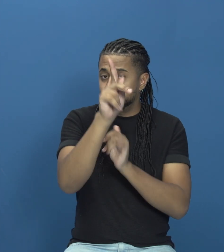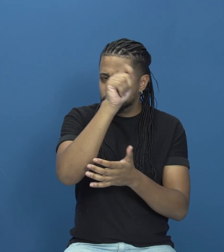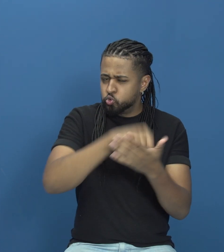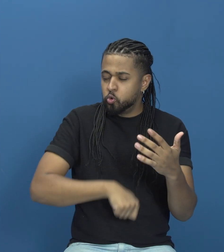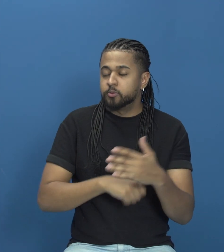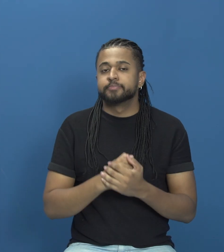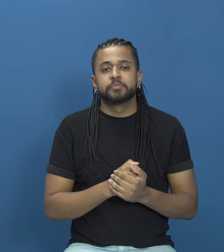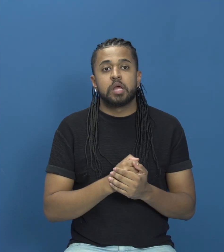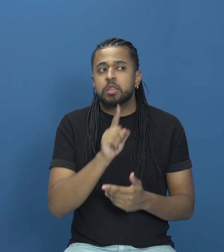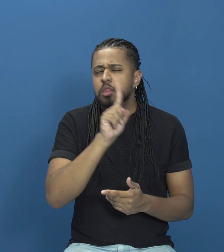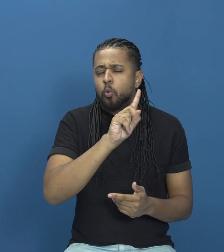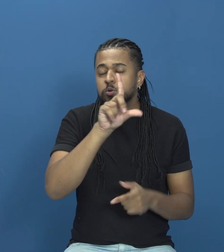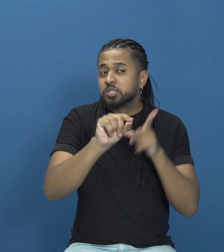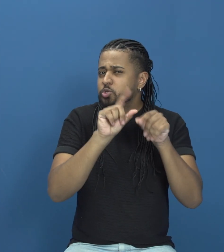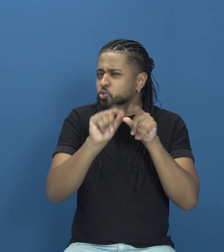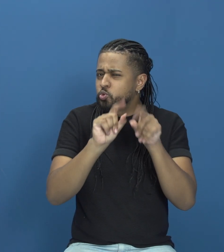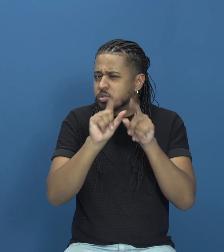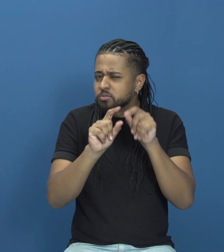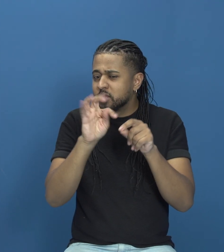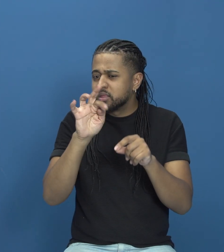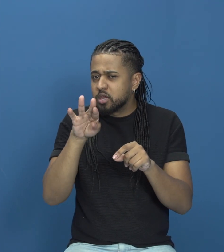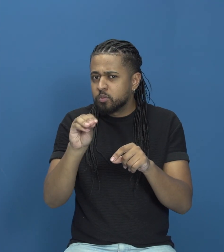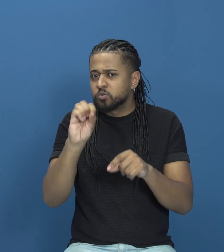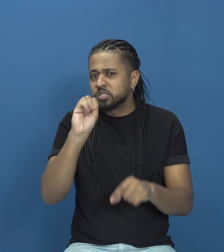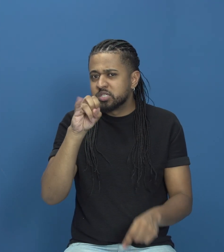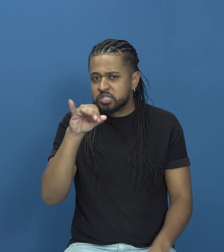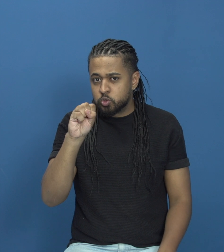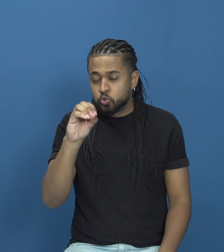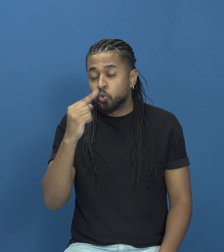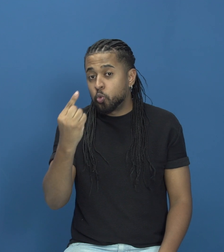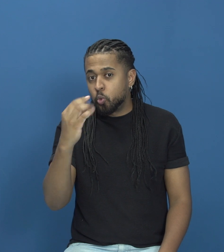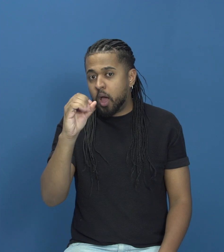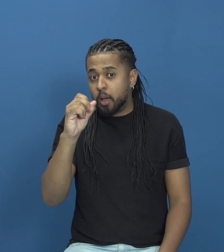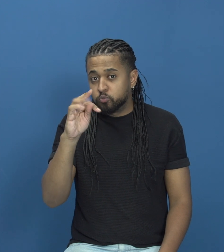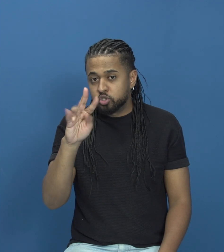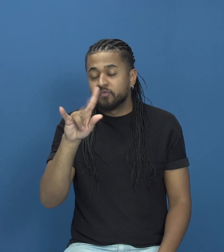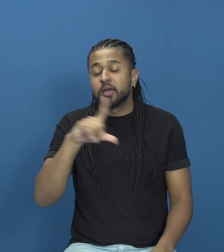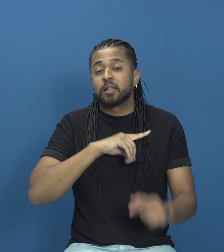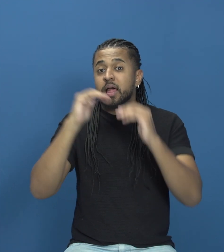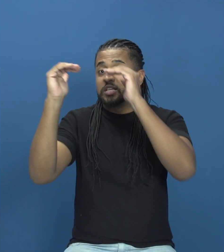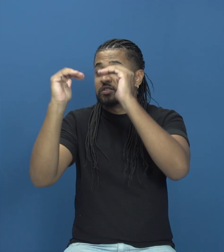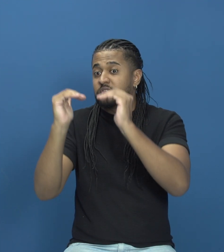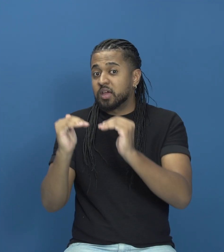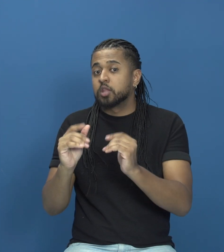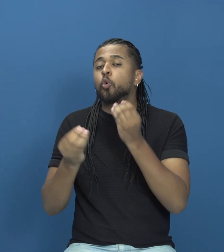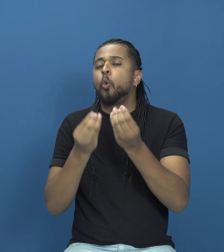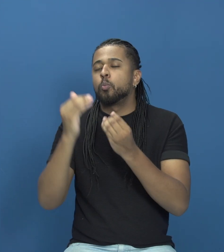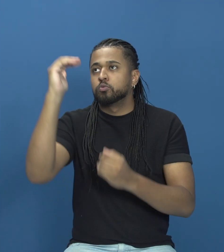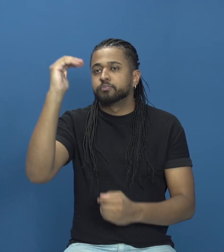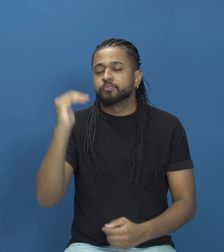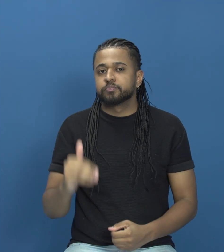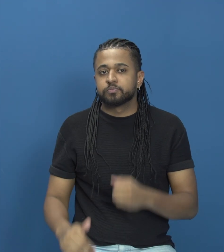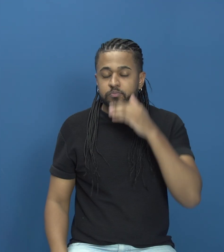inscrição e não sejam selecionados nos termos do inciso 1 do caput, serão classificados na seguinte ordem.